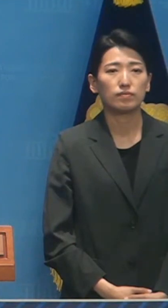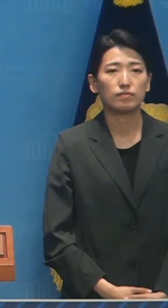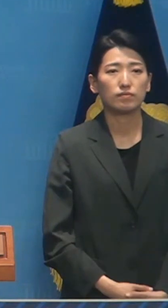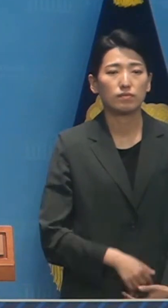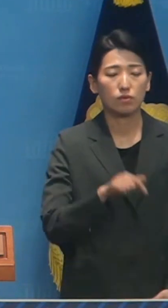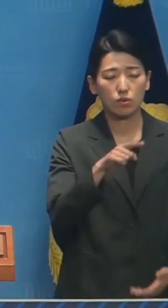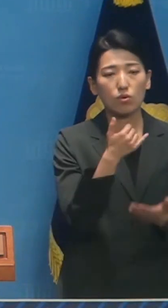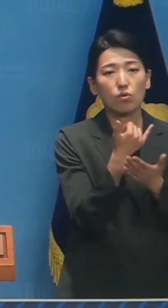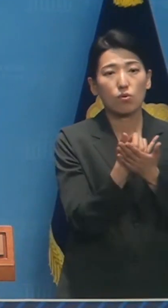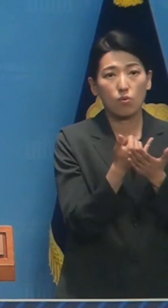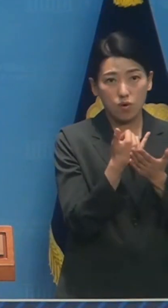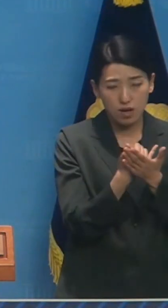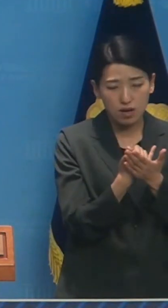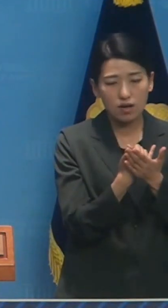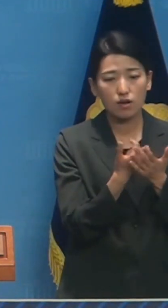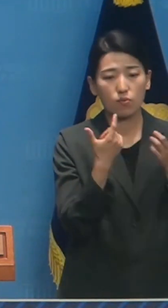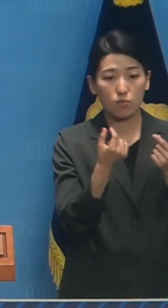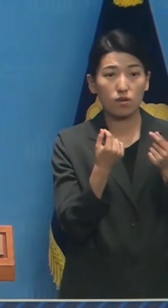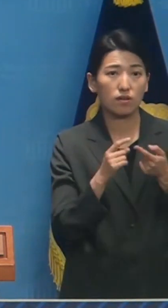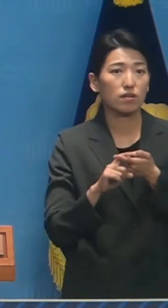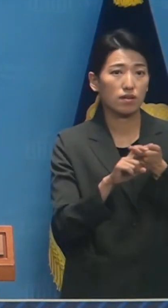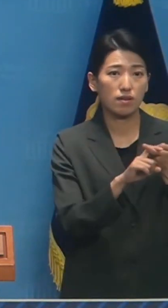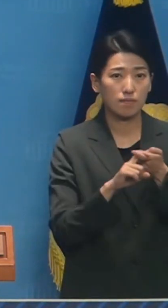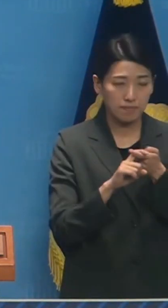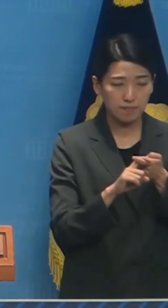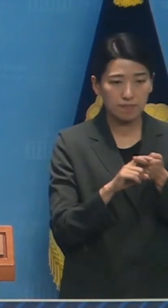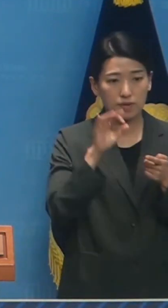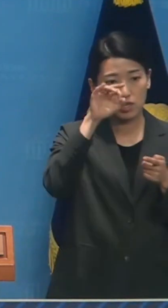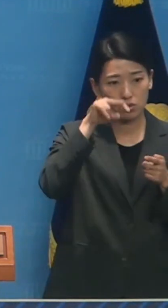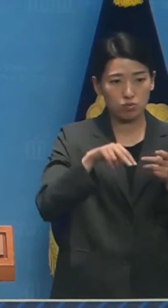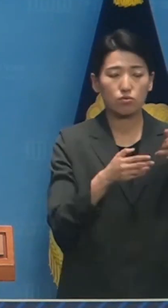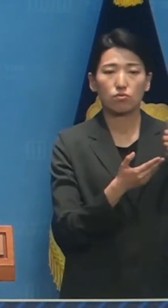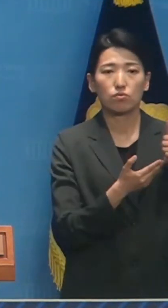고아신흥연합 유진수 대표님 모셨습니다.